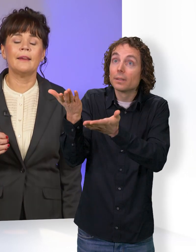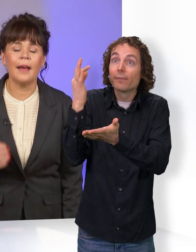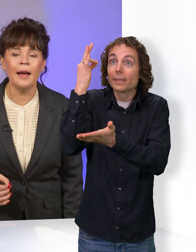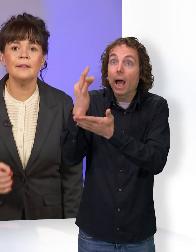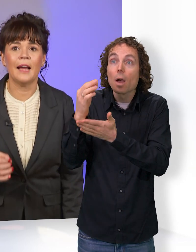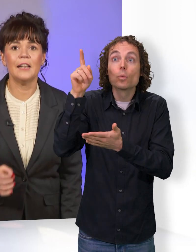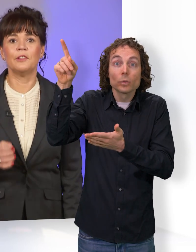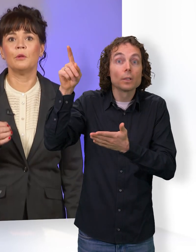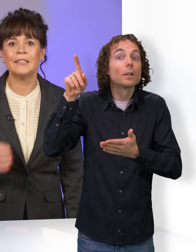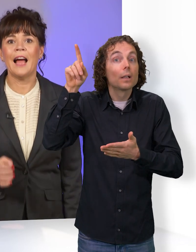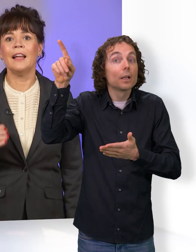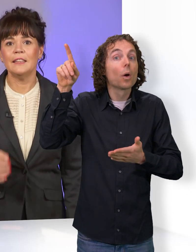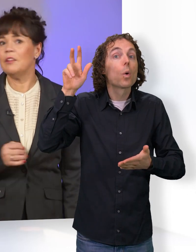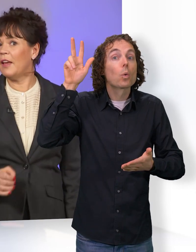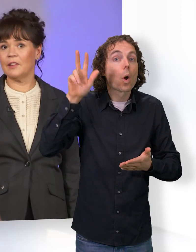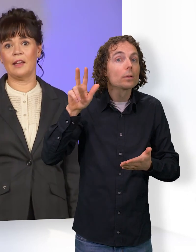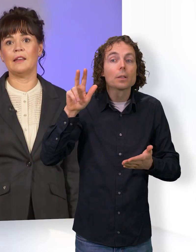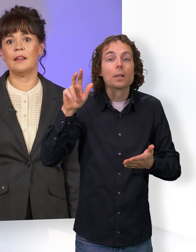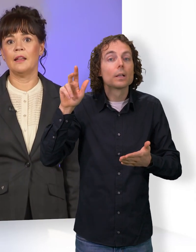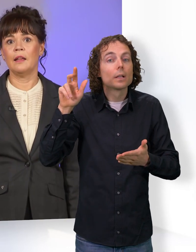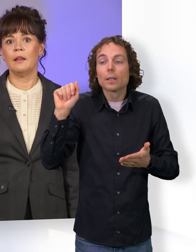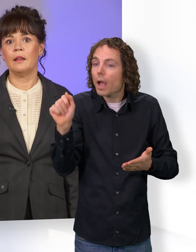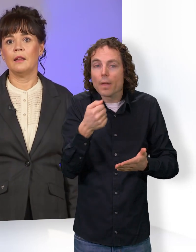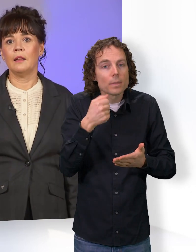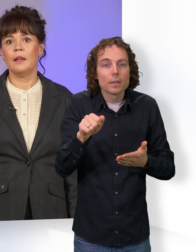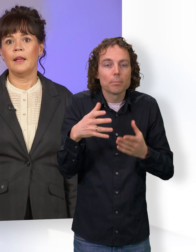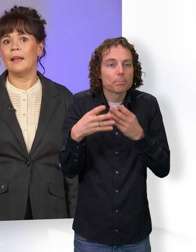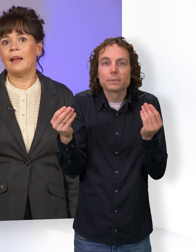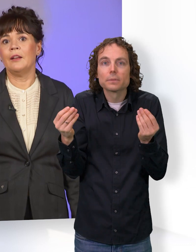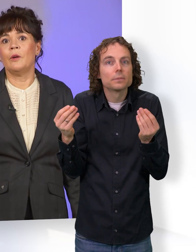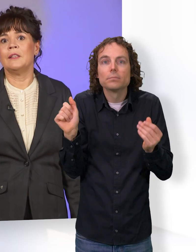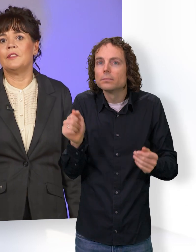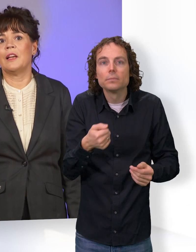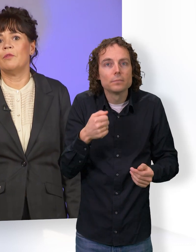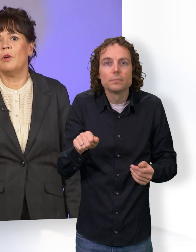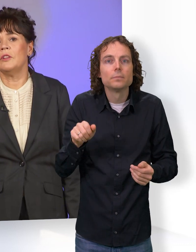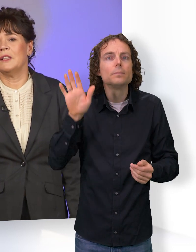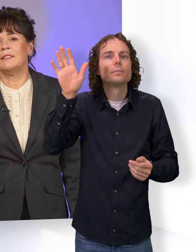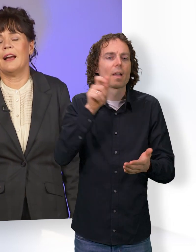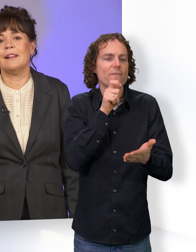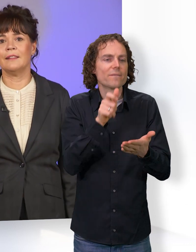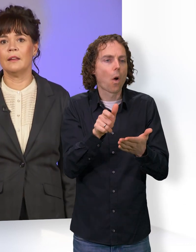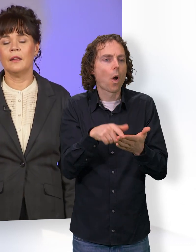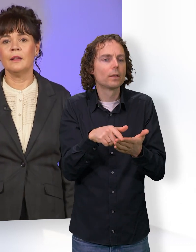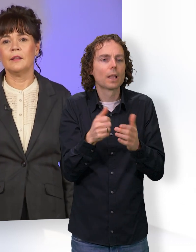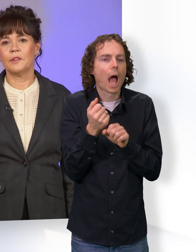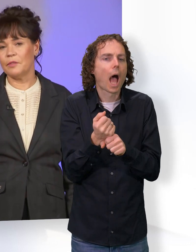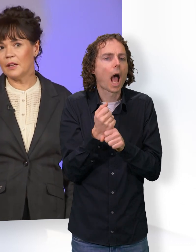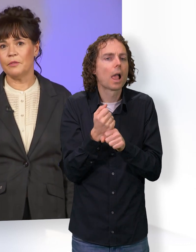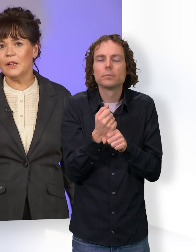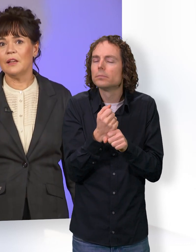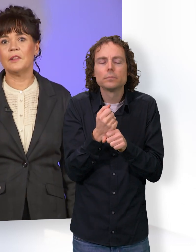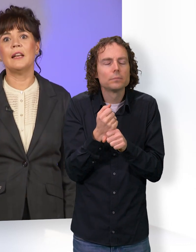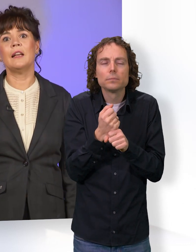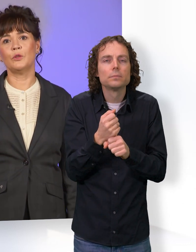Er kann also gar nie weg sein. Er kann auch nicht sein Wort nicht halten. Das